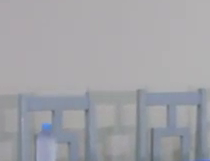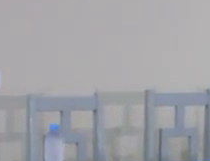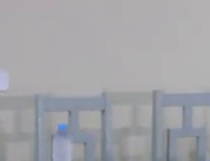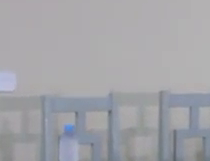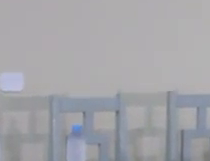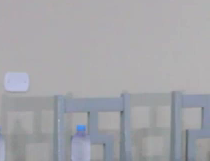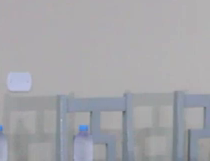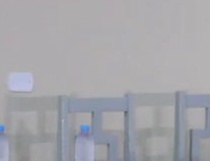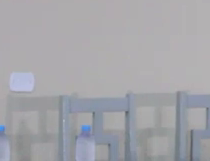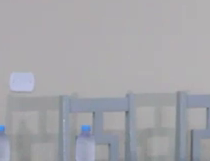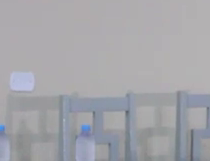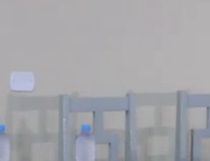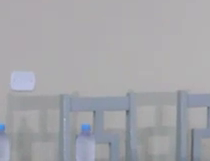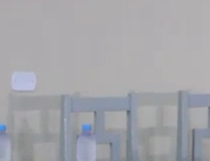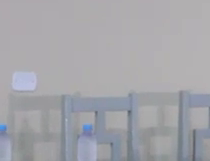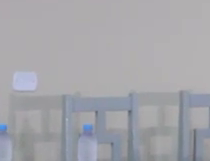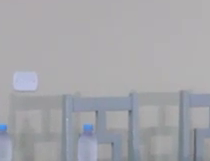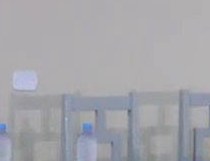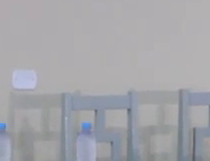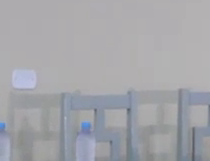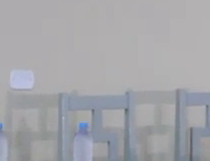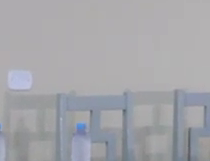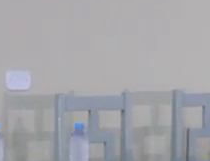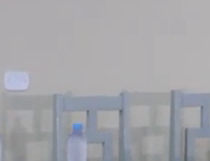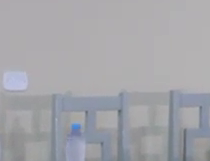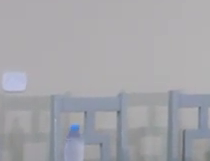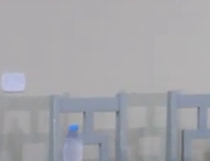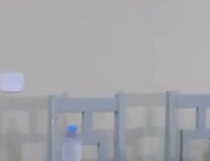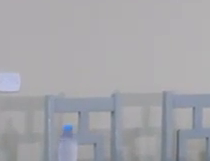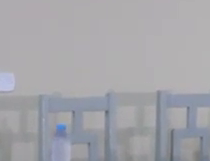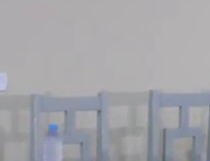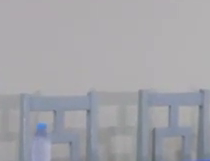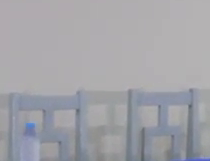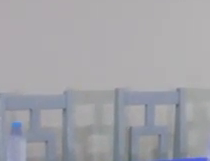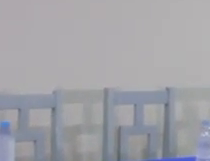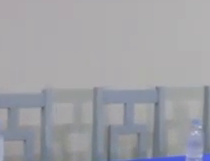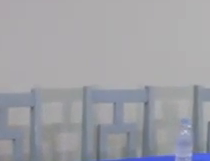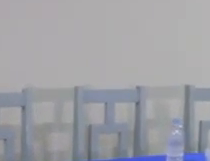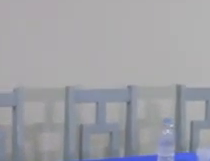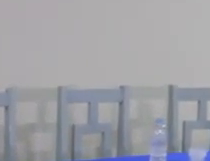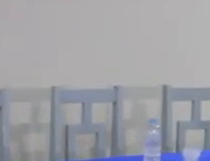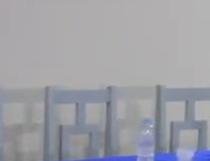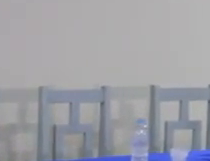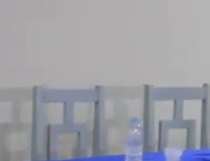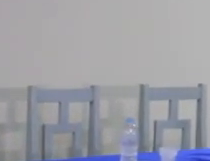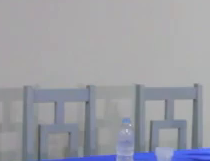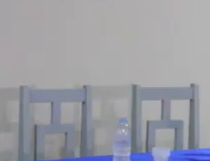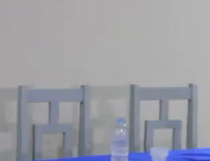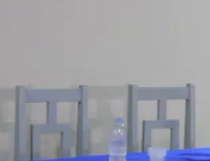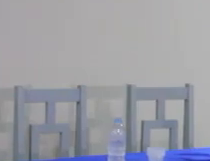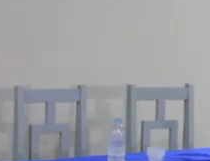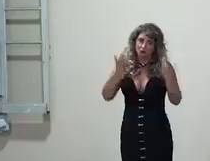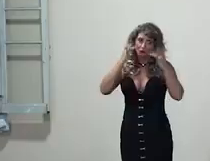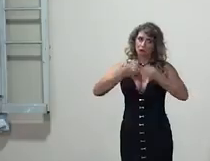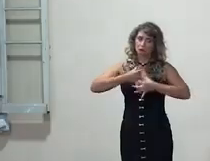Até hoje eu não descobri o Bó, vai ter que me dizer o porquê que me apelidaram de padre. Pode ser.